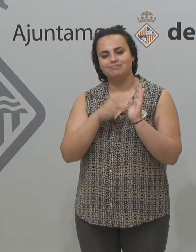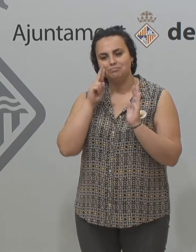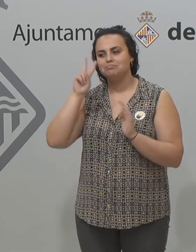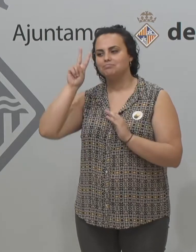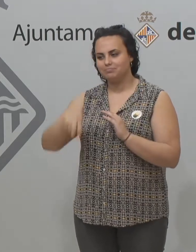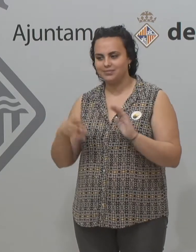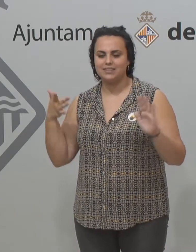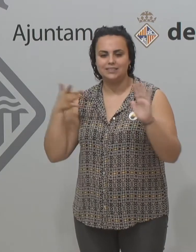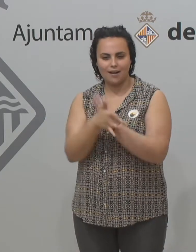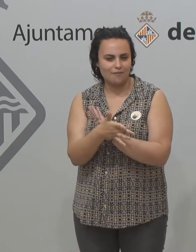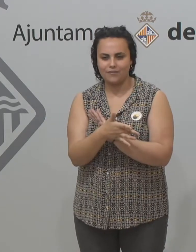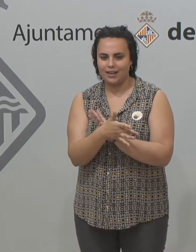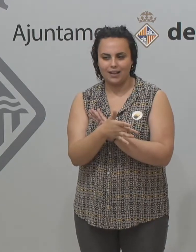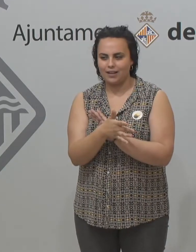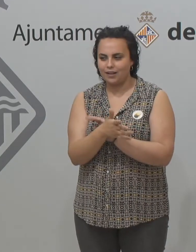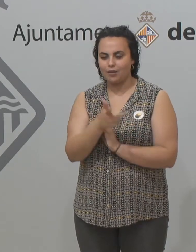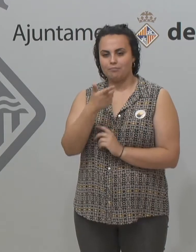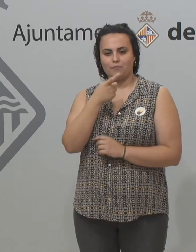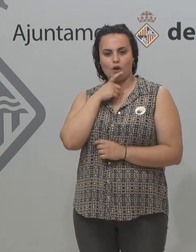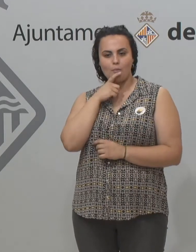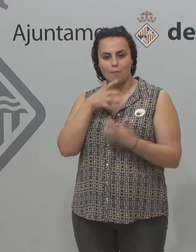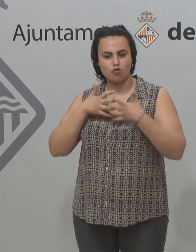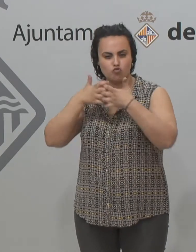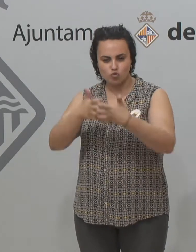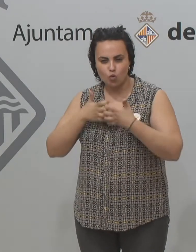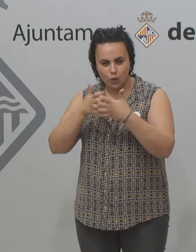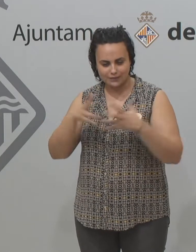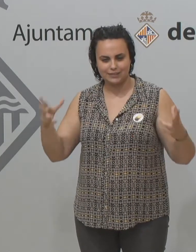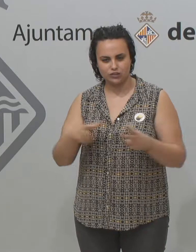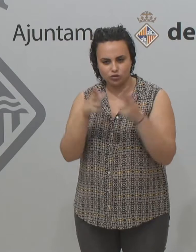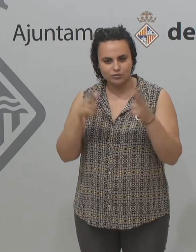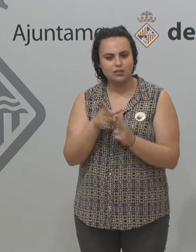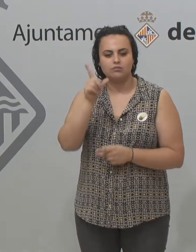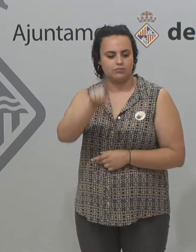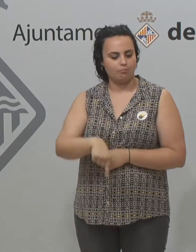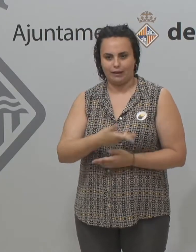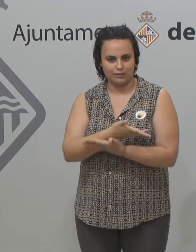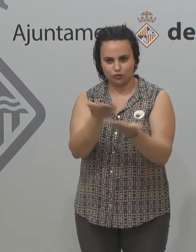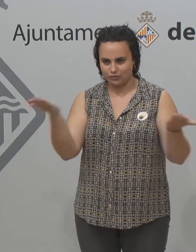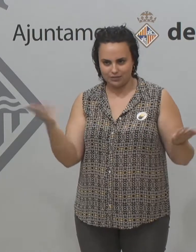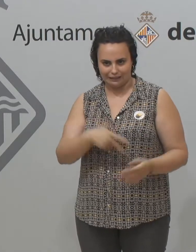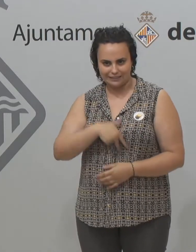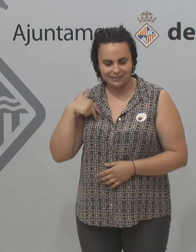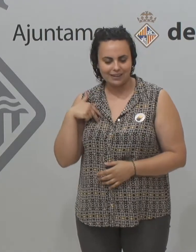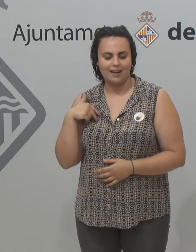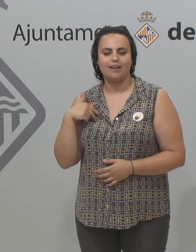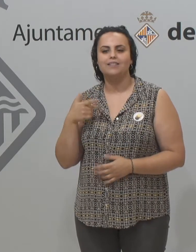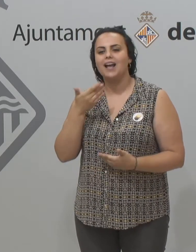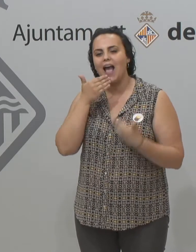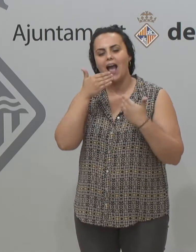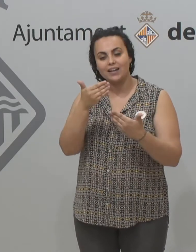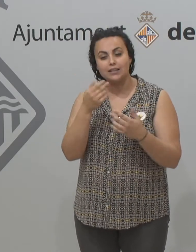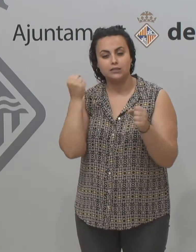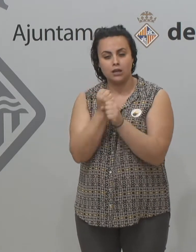com serveixen les lluites socials i de la societat civil en general. Gràcies precisament al treball coordinat que